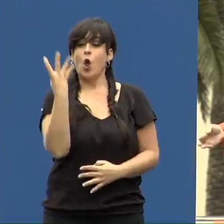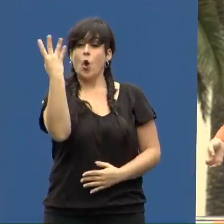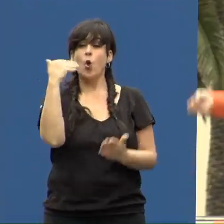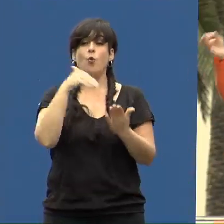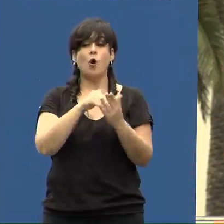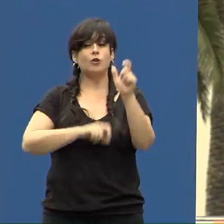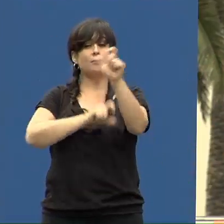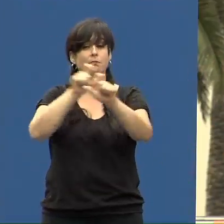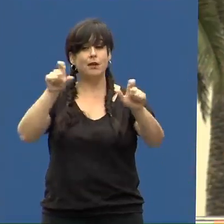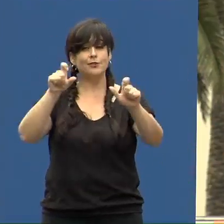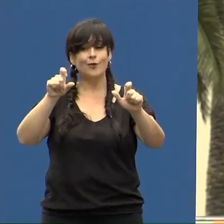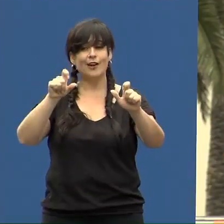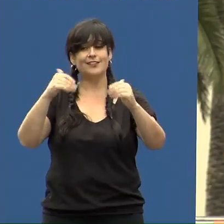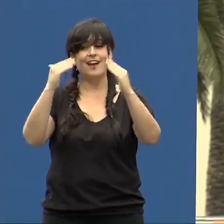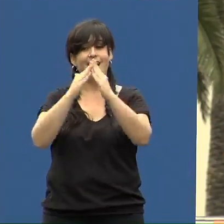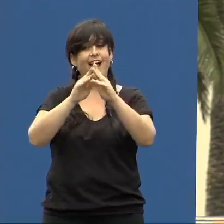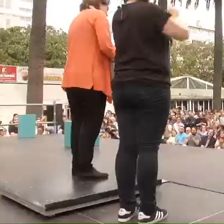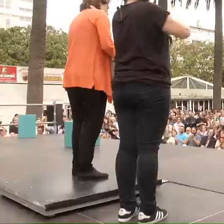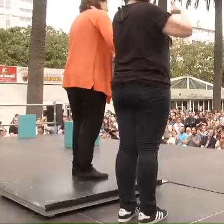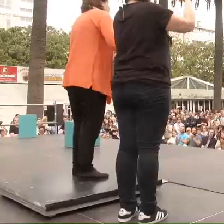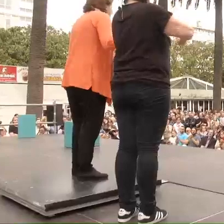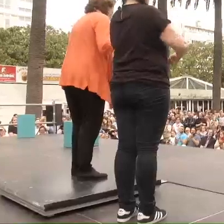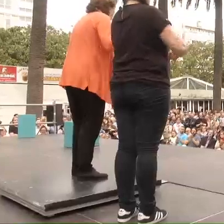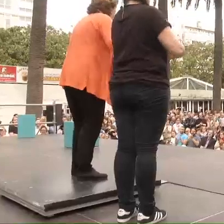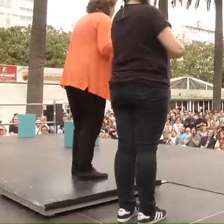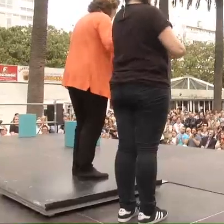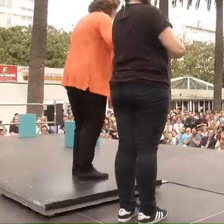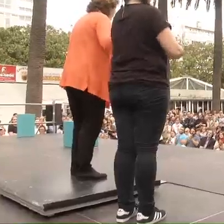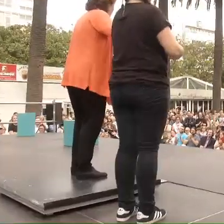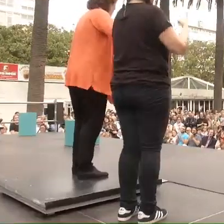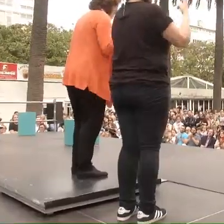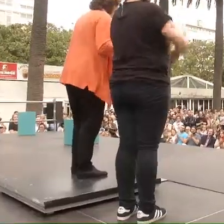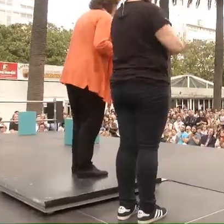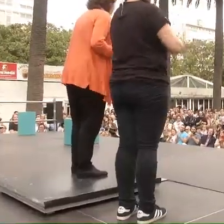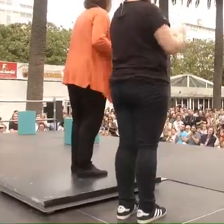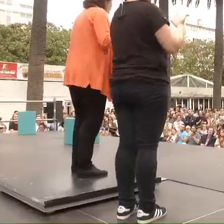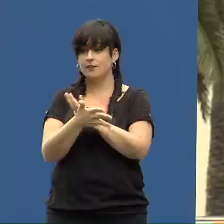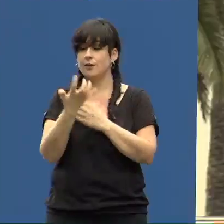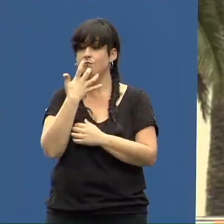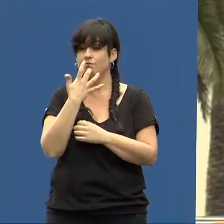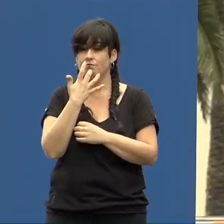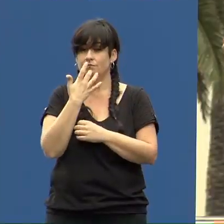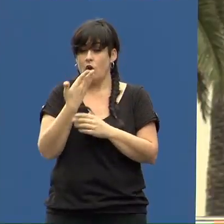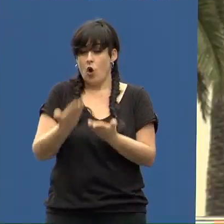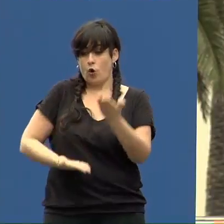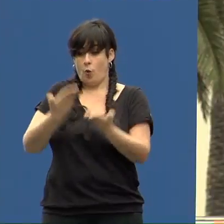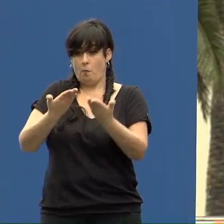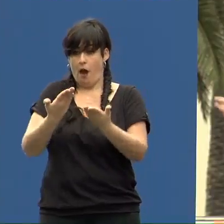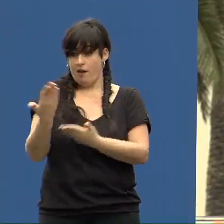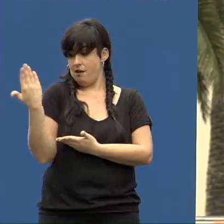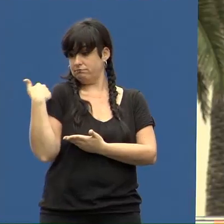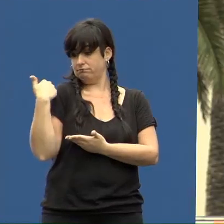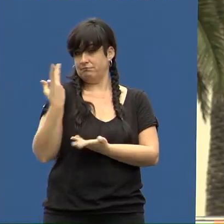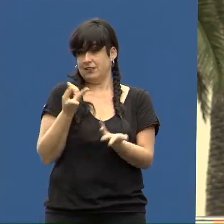iban a la calle no se han ido a la calle. Que es un 150% más de lo que se había hecho en 7 meses